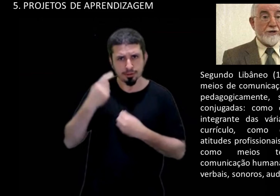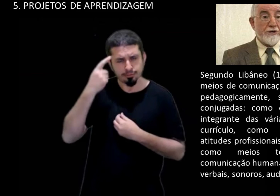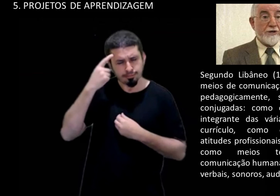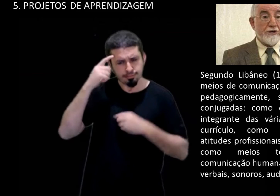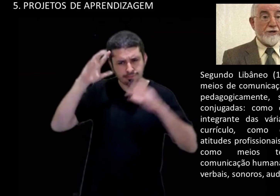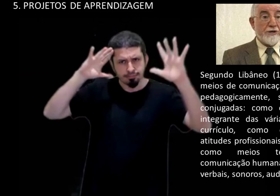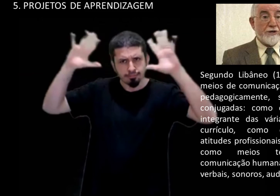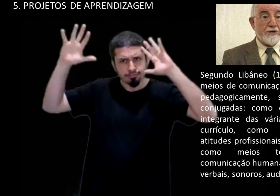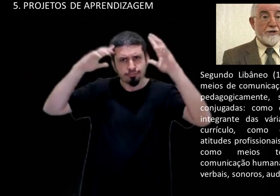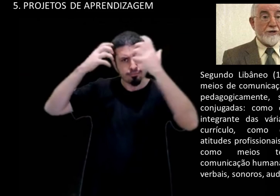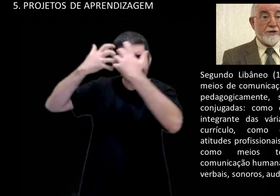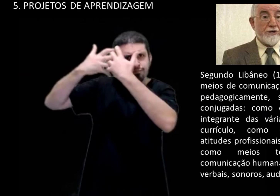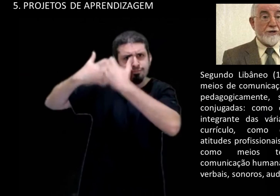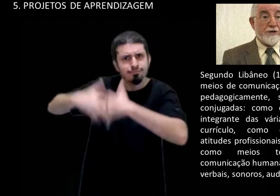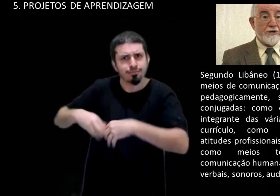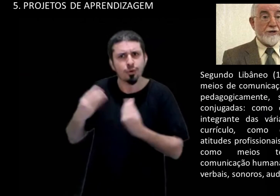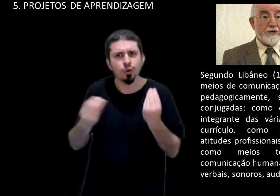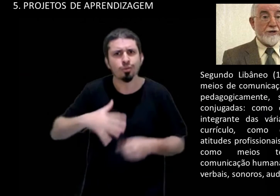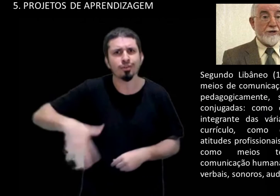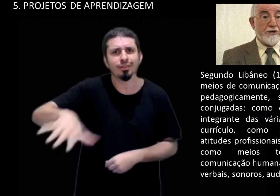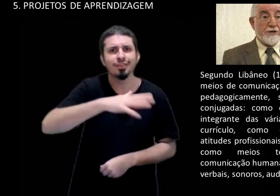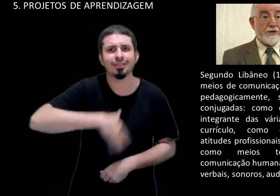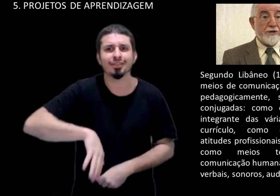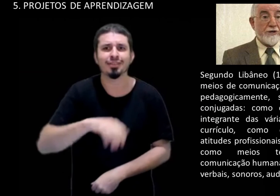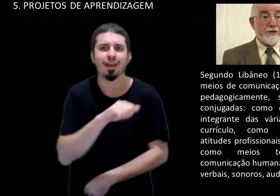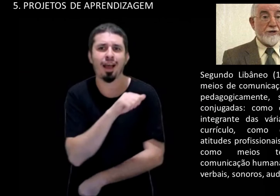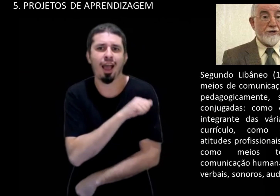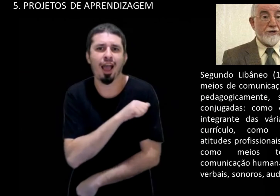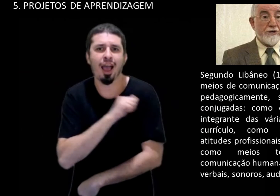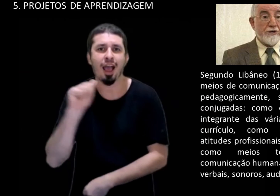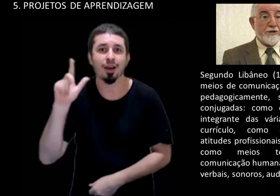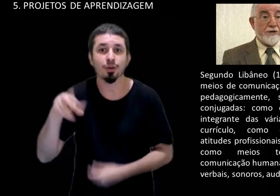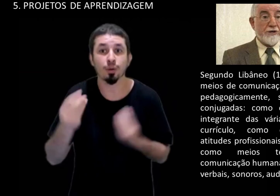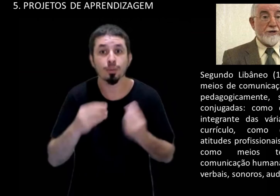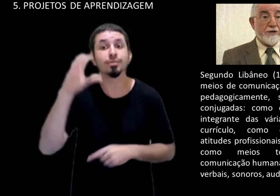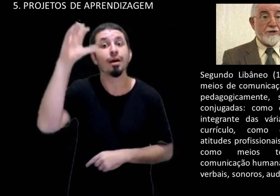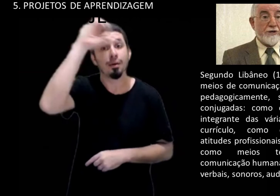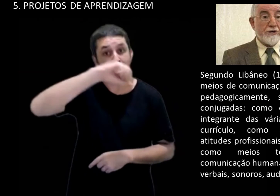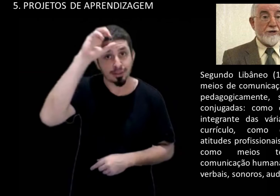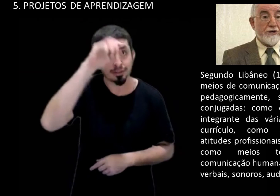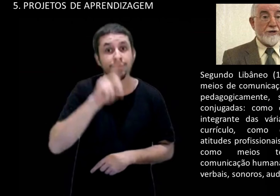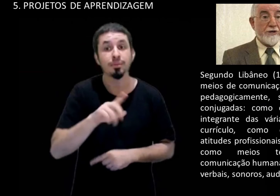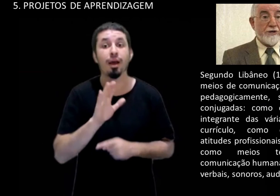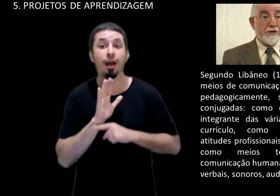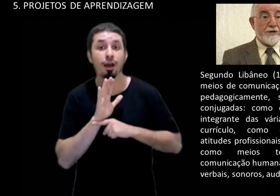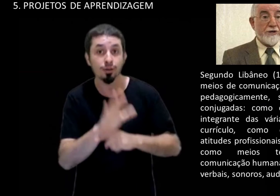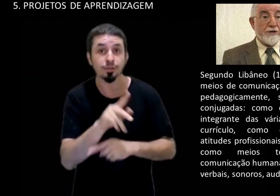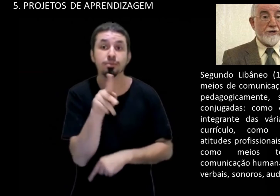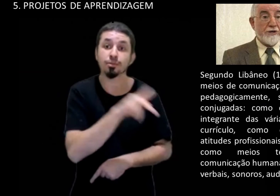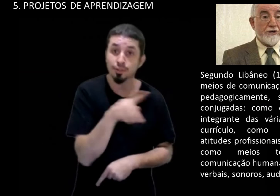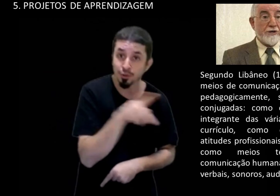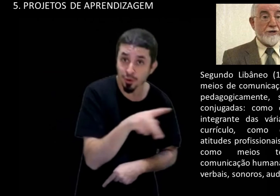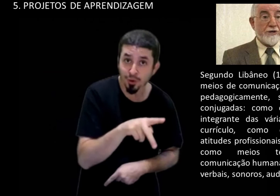mais a reflexão sobre a aprendizagem dos alunos, sobre a prática docente e sobre as diferentes áreas do